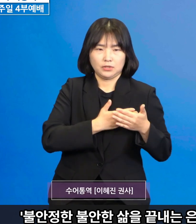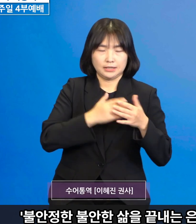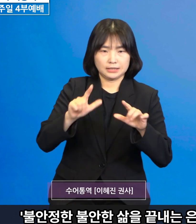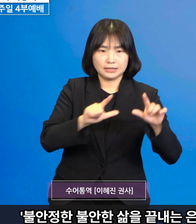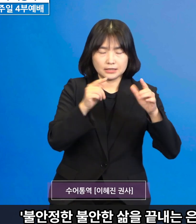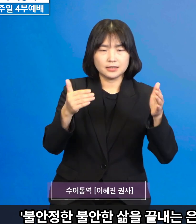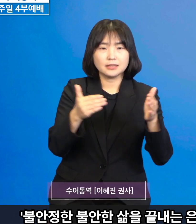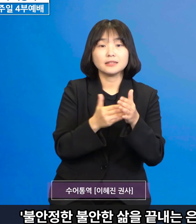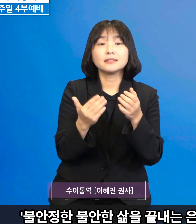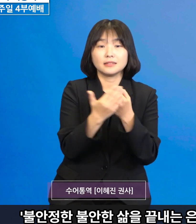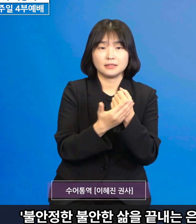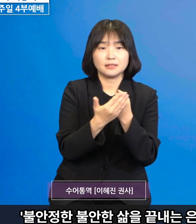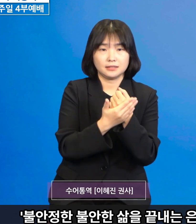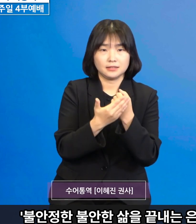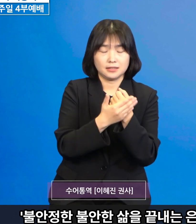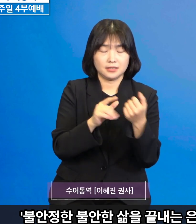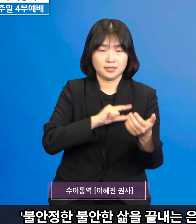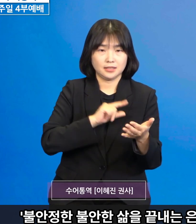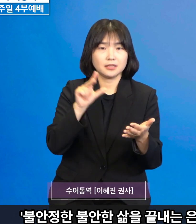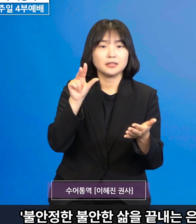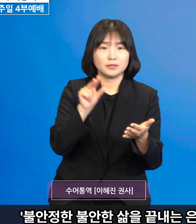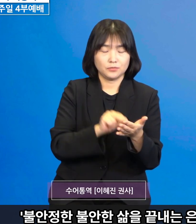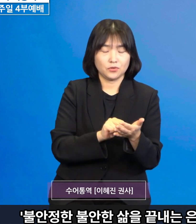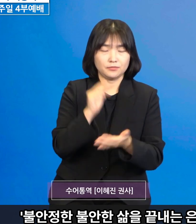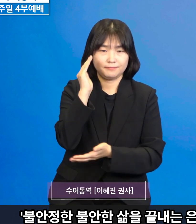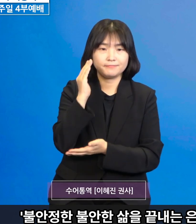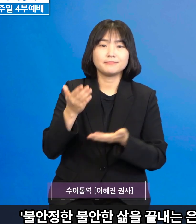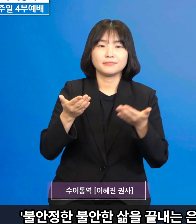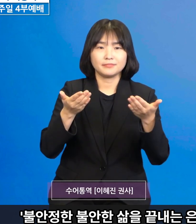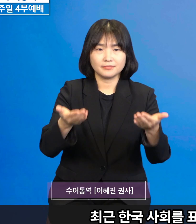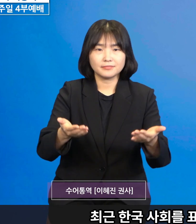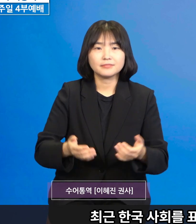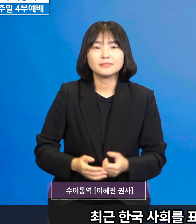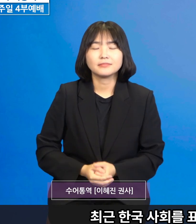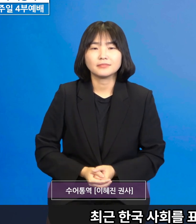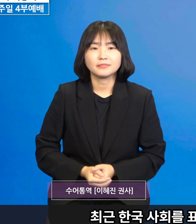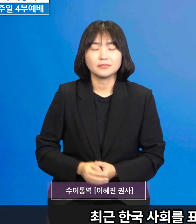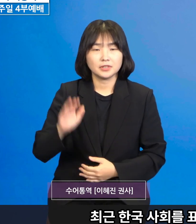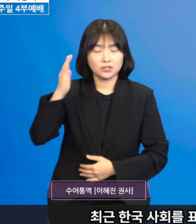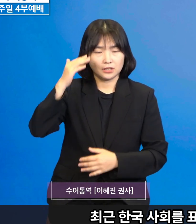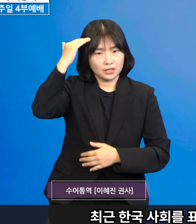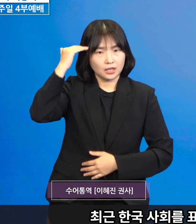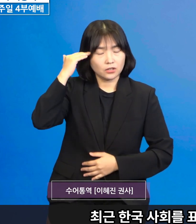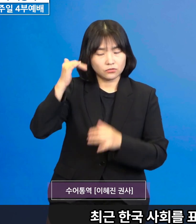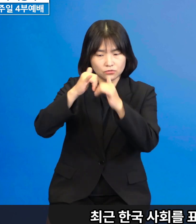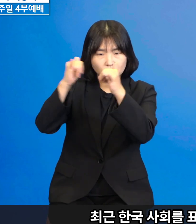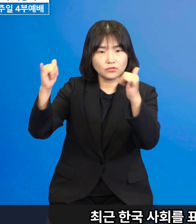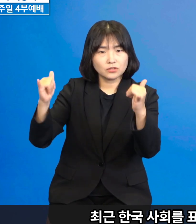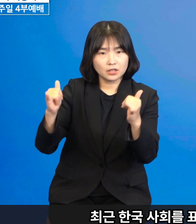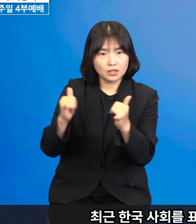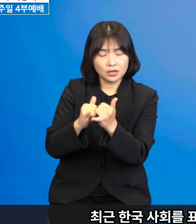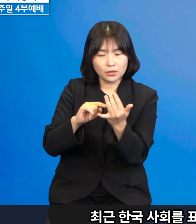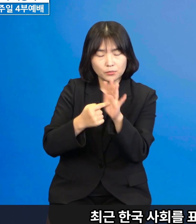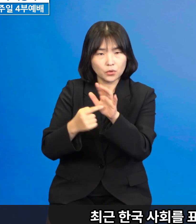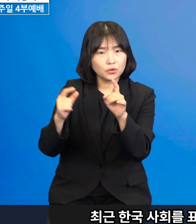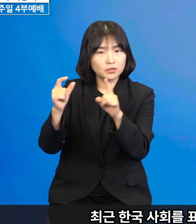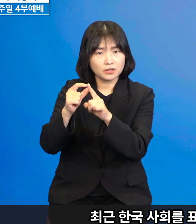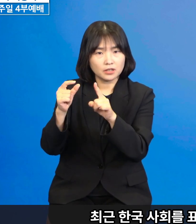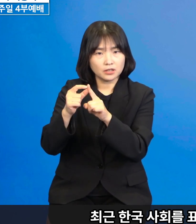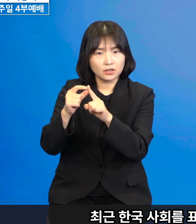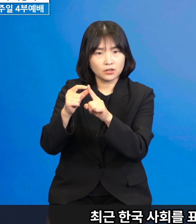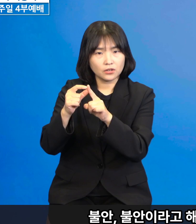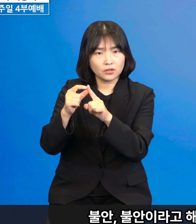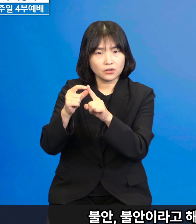끝내는 은혜라는 제목의 말씀을 나누겠습니다. 최근 한국 사회를 표현하는